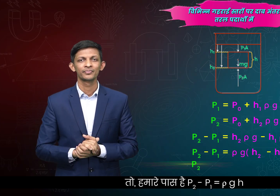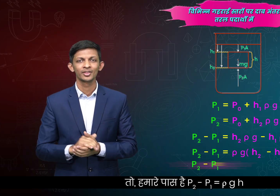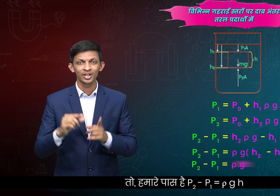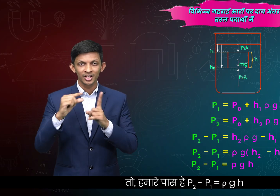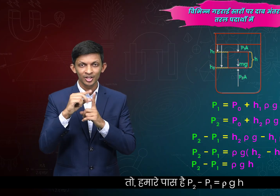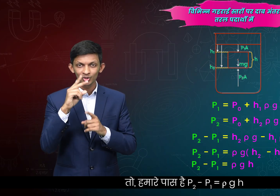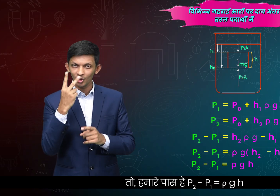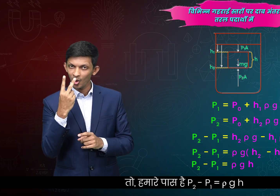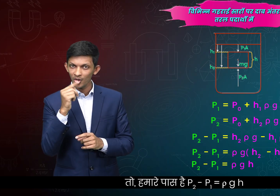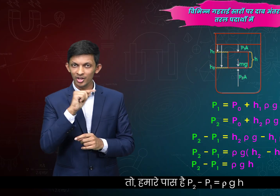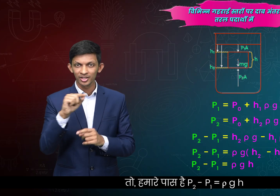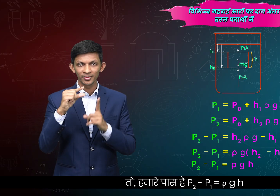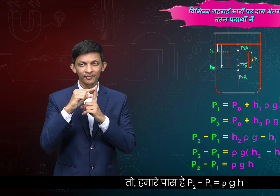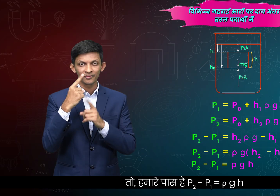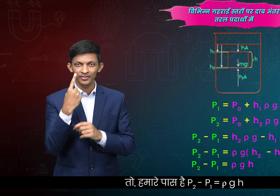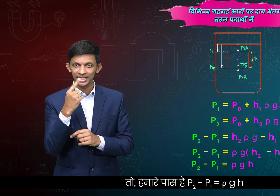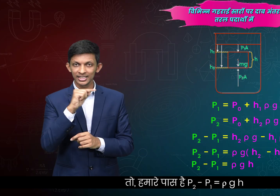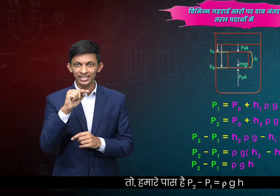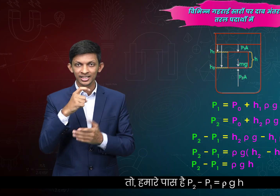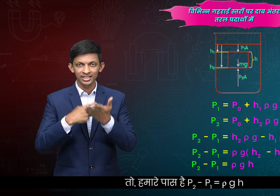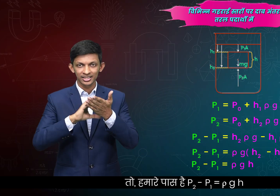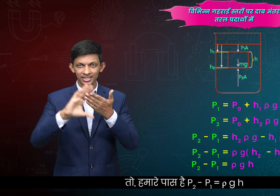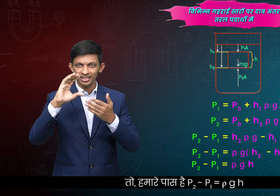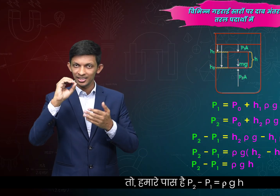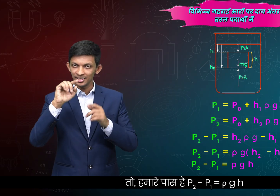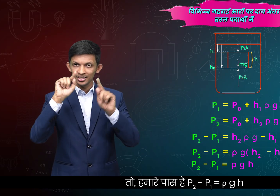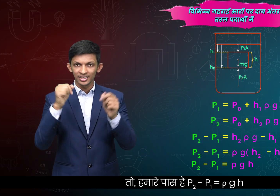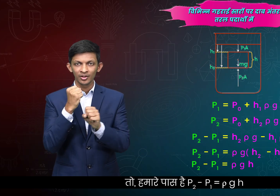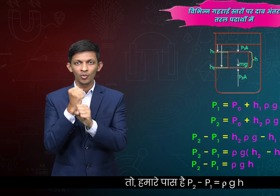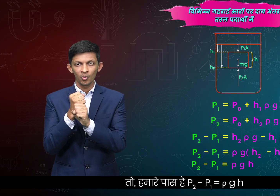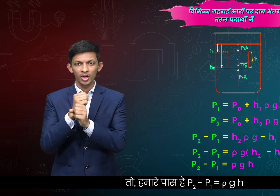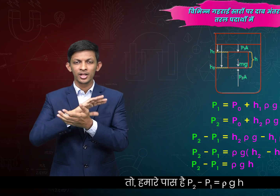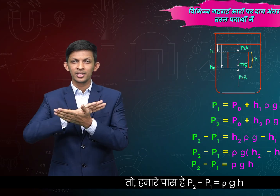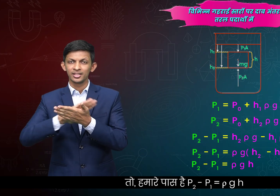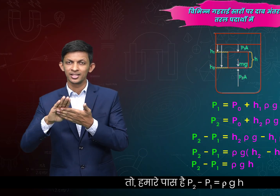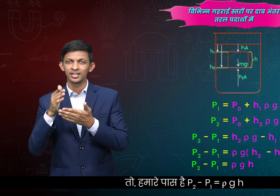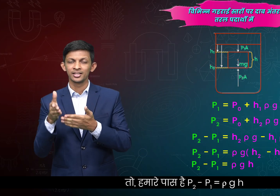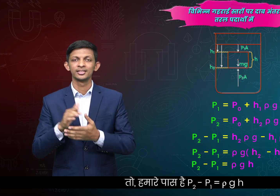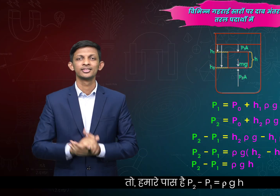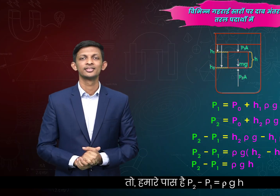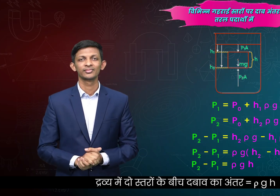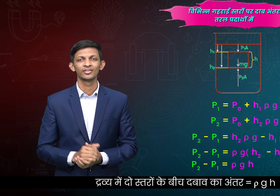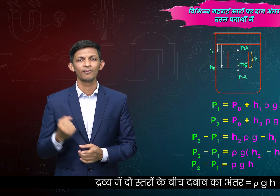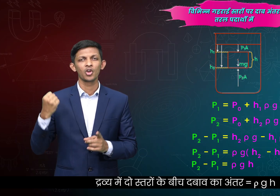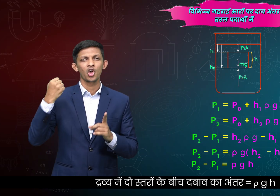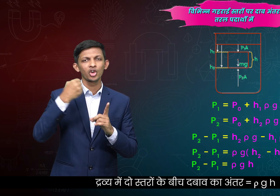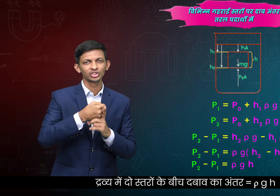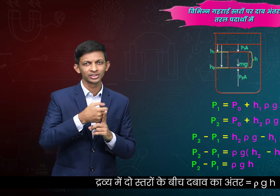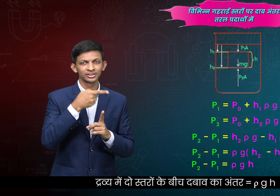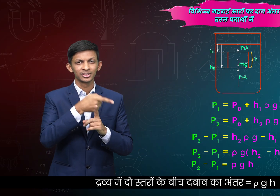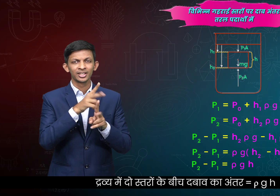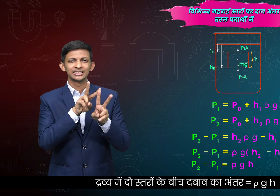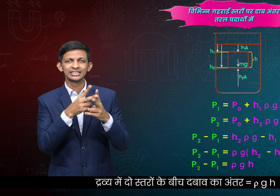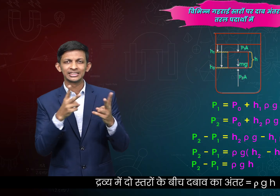है P2 माइनस P1 इज इक्वल्स टू PGH। द्रव्य